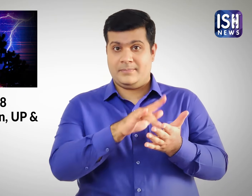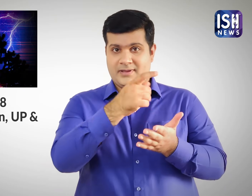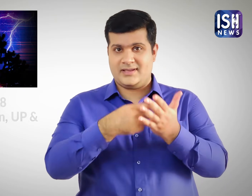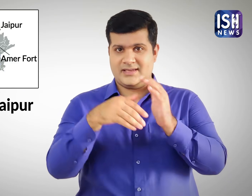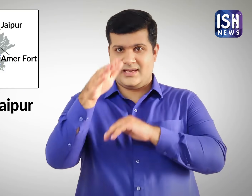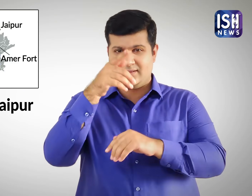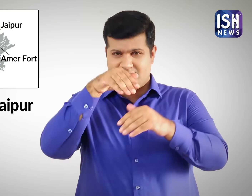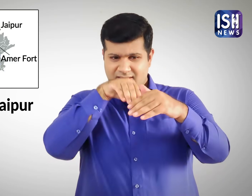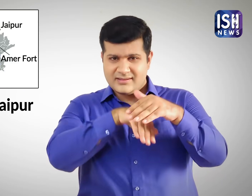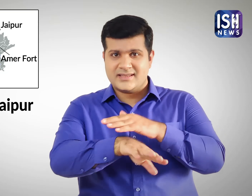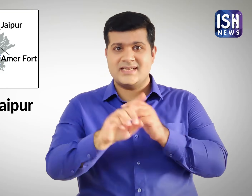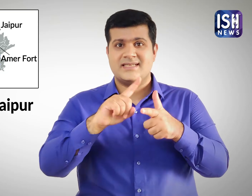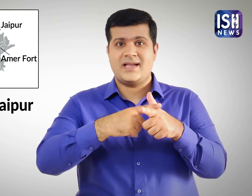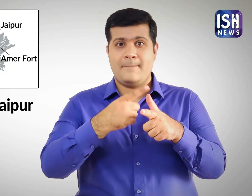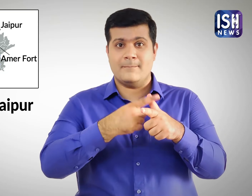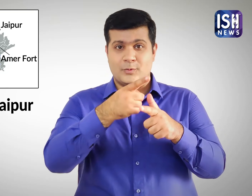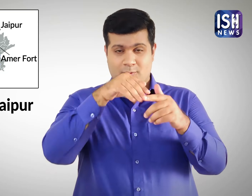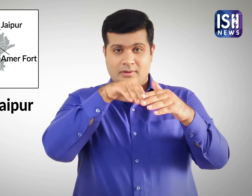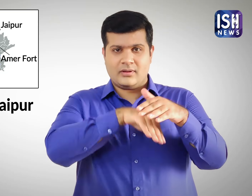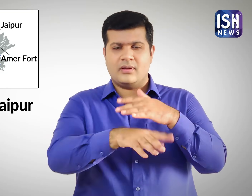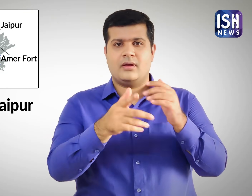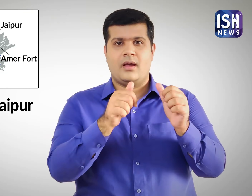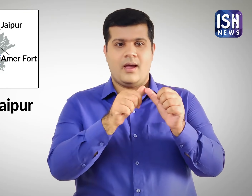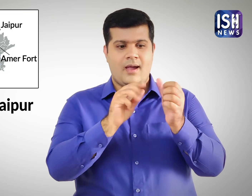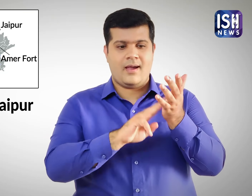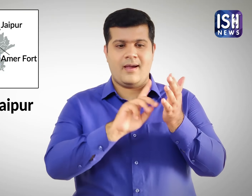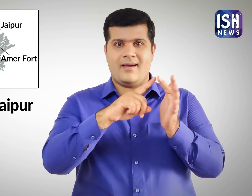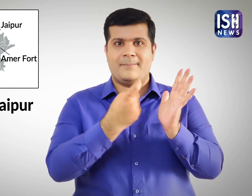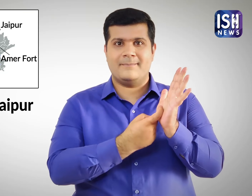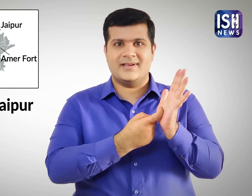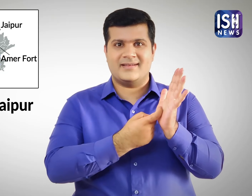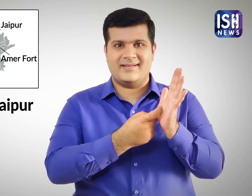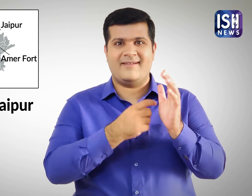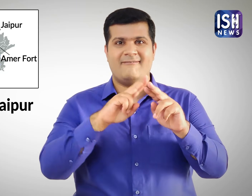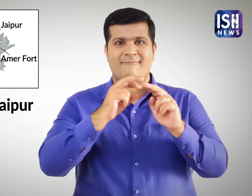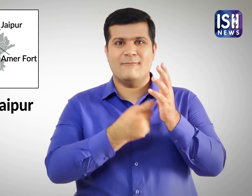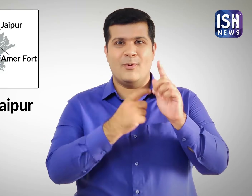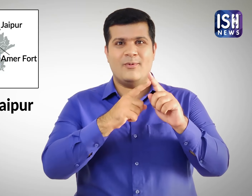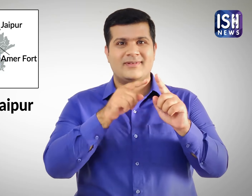जैपुर के पास अमेर किले में बिजली गिरने से 11 लोगों की मौत हो